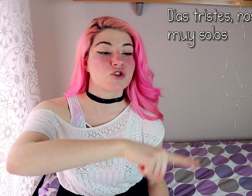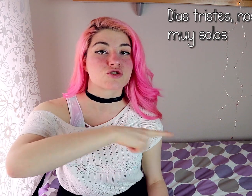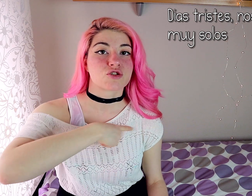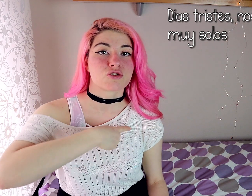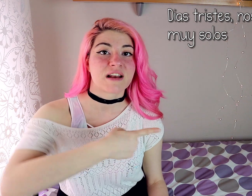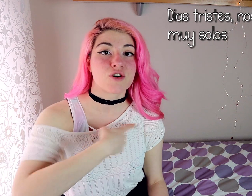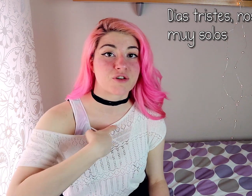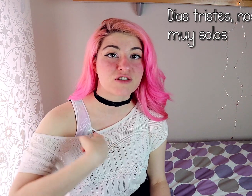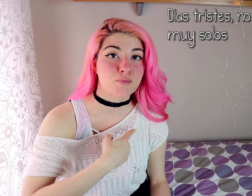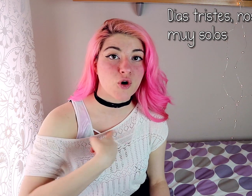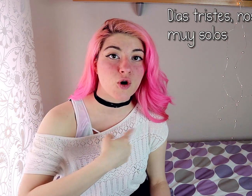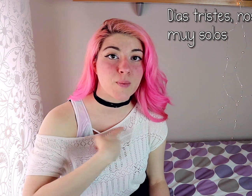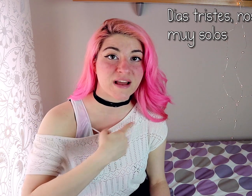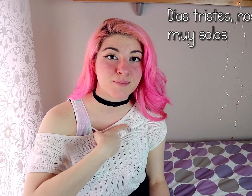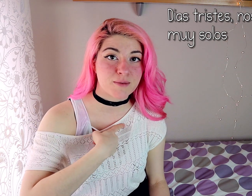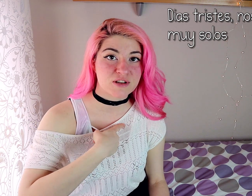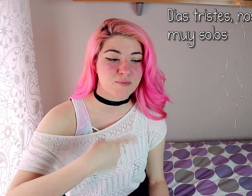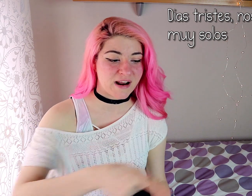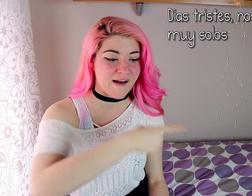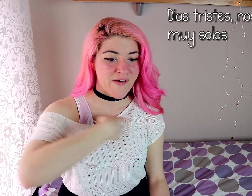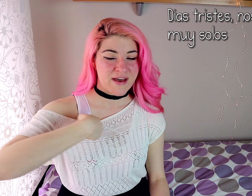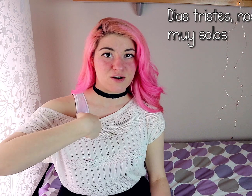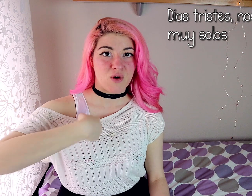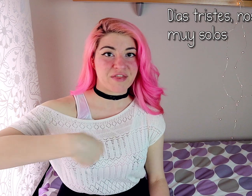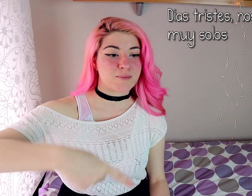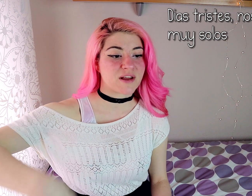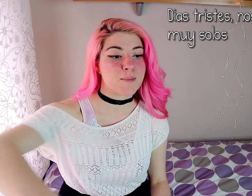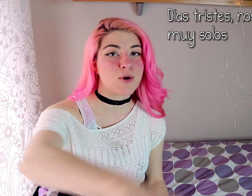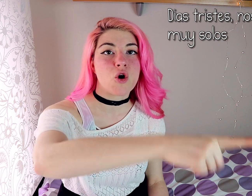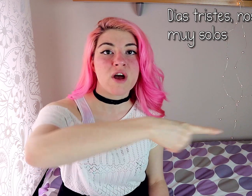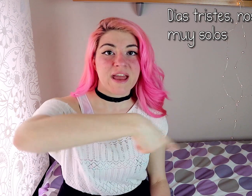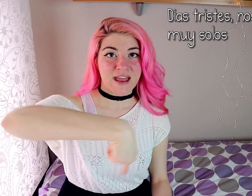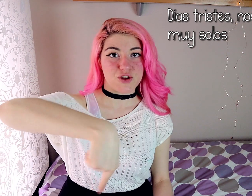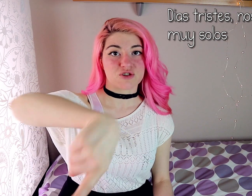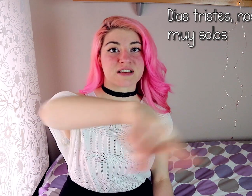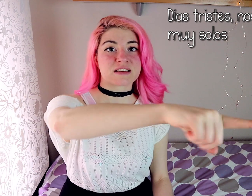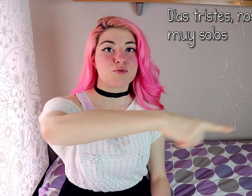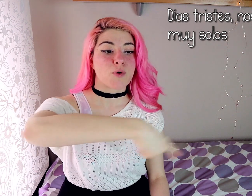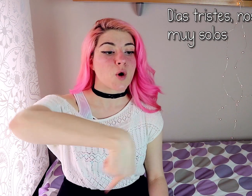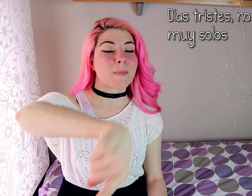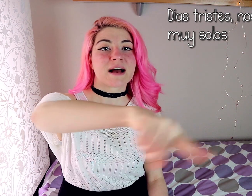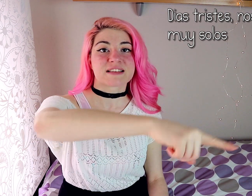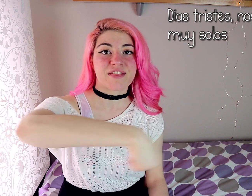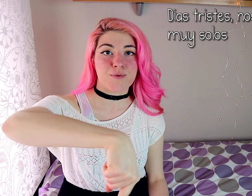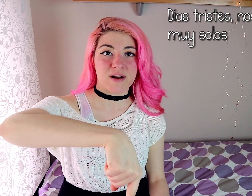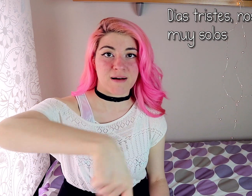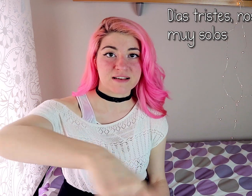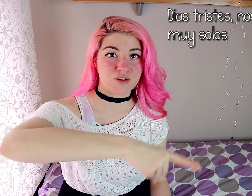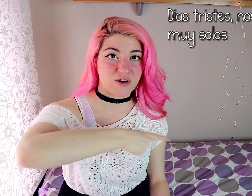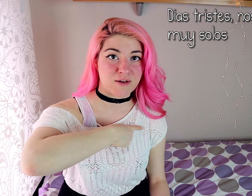nosotros, ¿vale? Os rozáis un poco por aquí por el pecho para no hacer, por ejemplo, ellos, que es así un poco más hacia afuera, ¿vale? Sino que